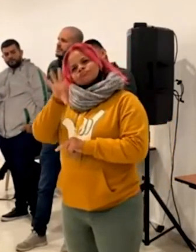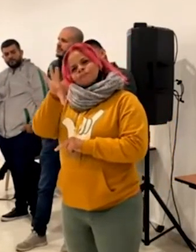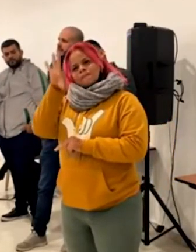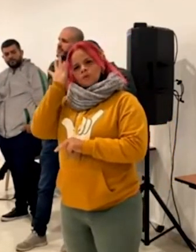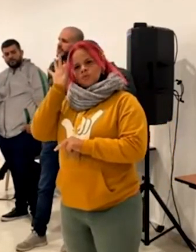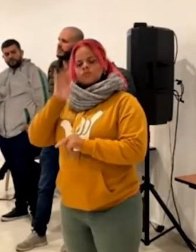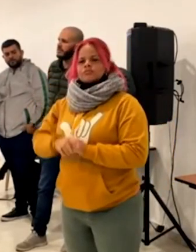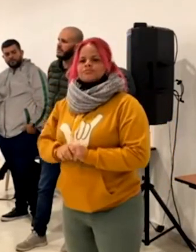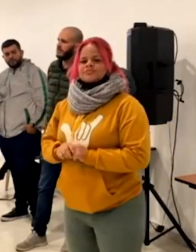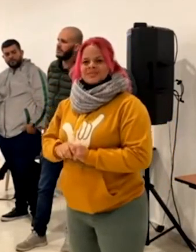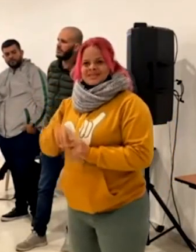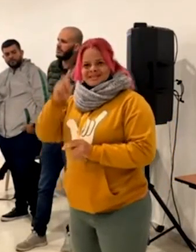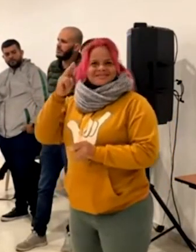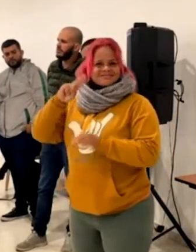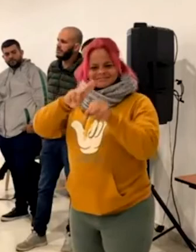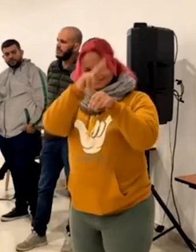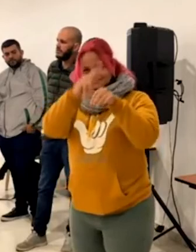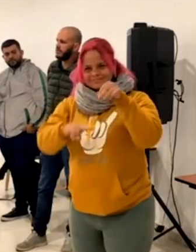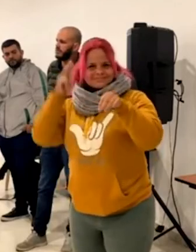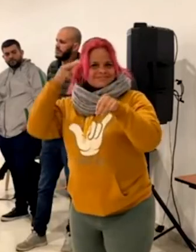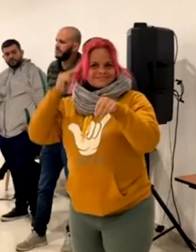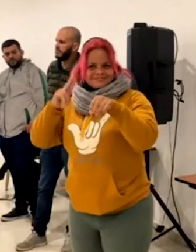mirando todos